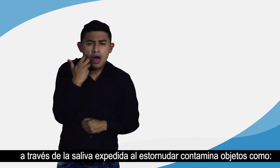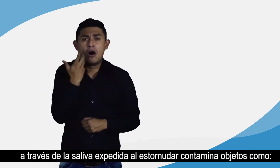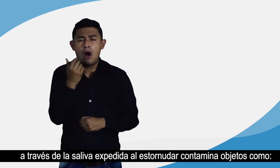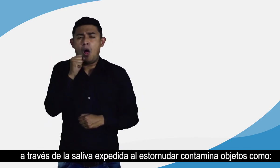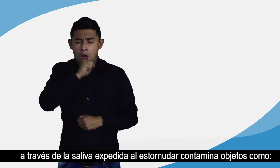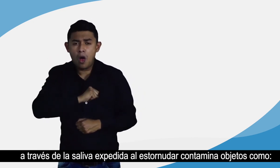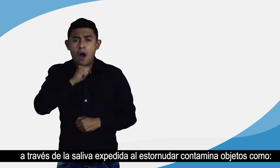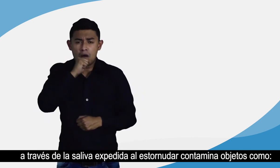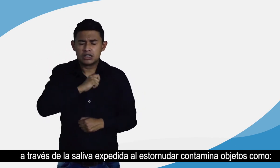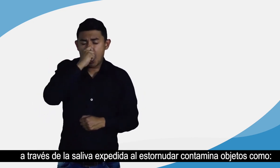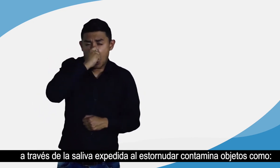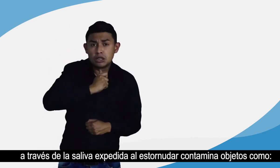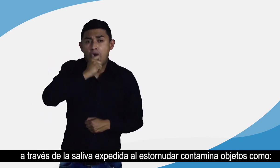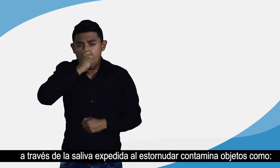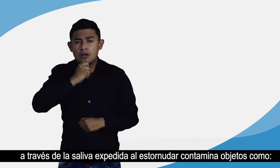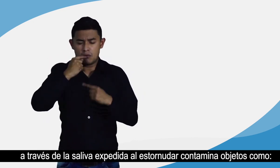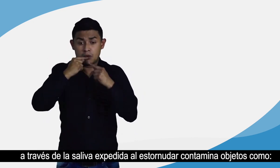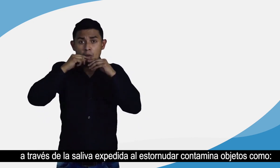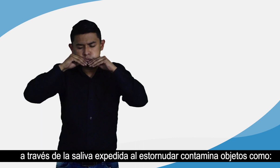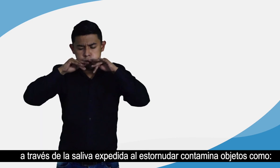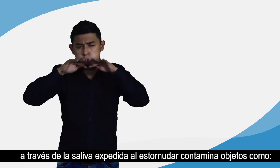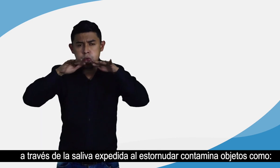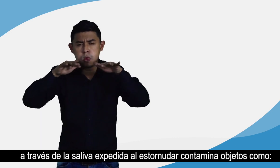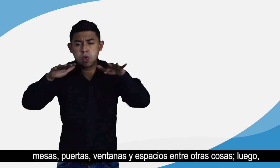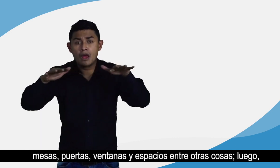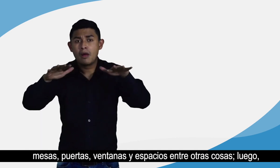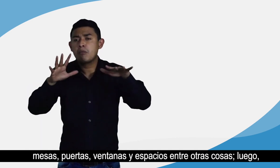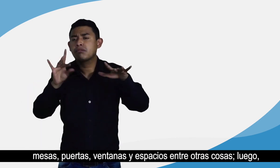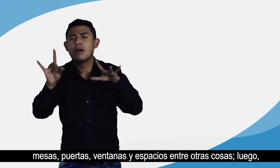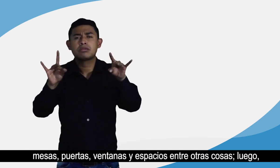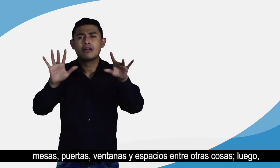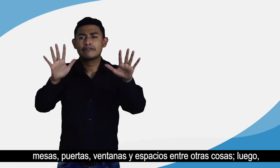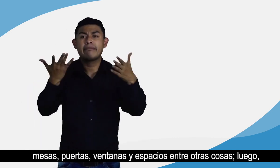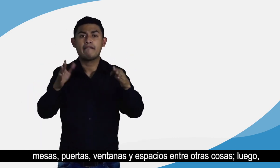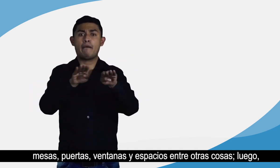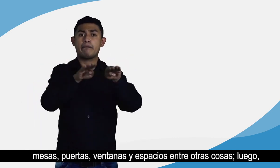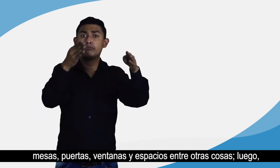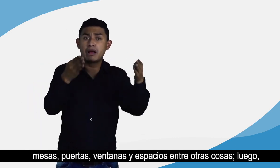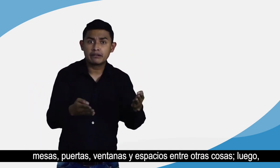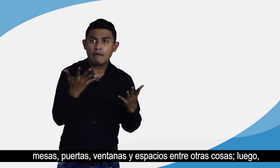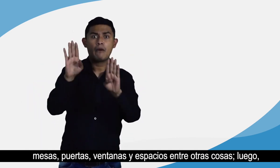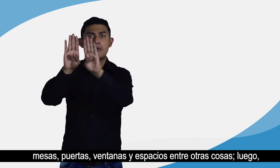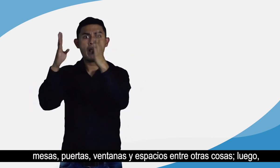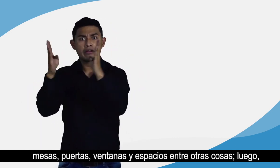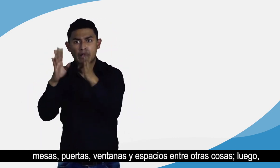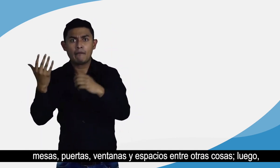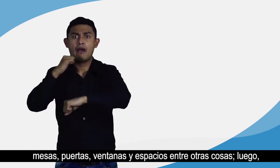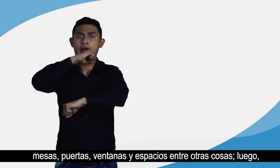saliva expedida al estornudar contamina objetos como mesas, puertas, ventanas y